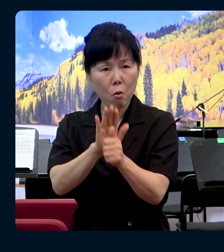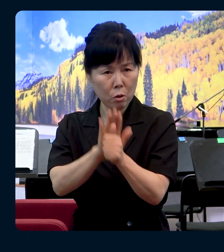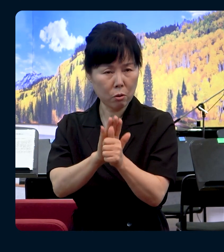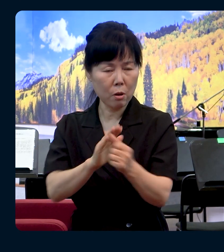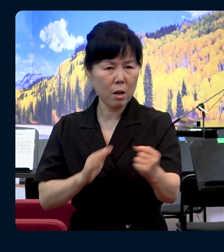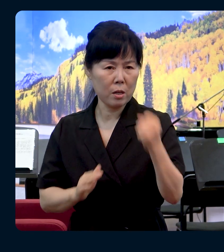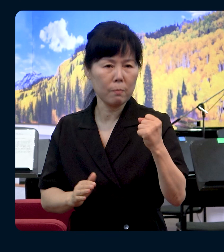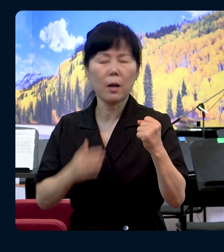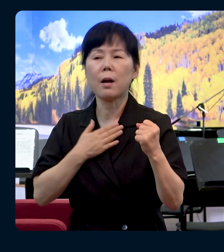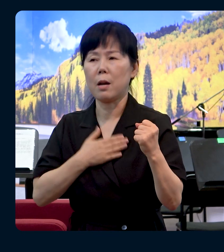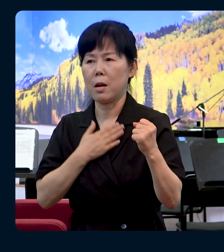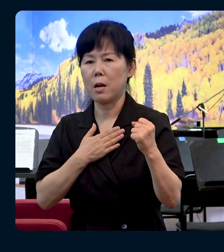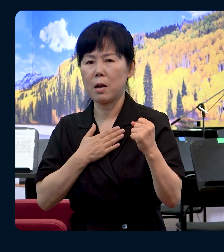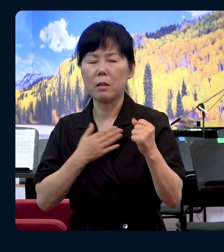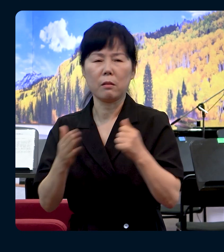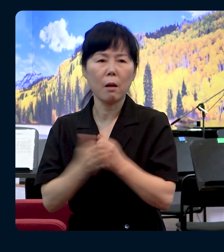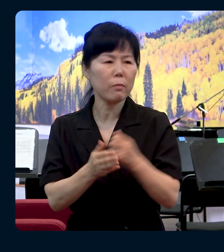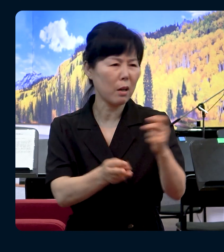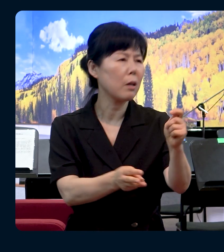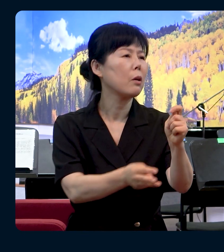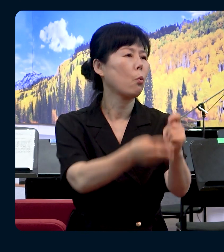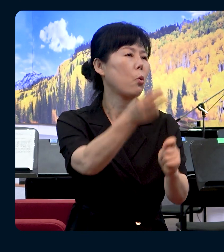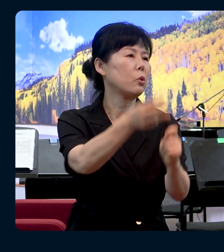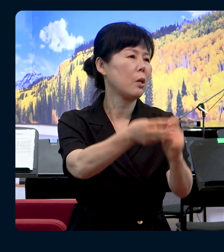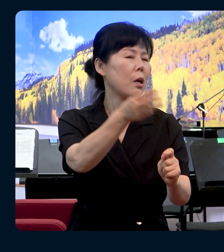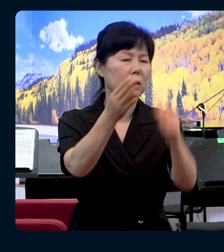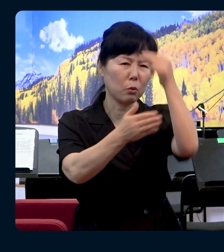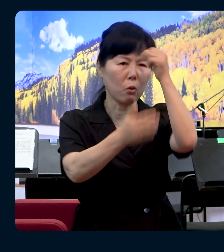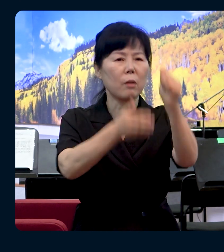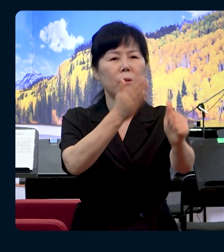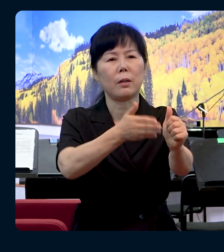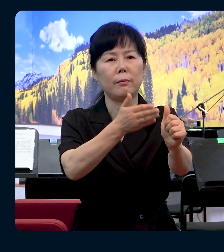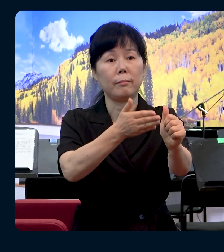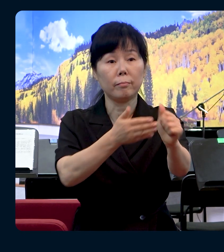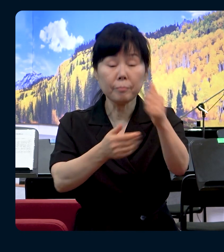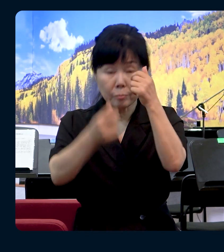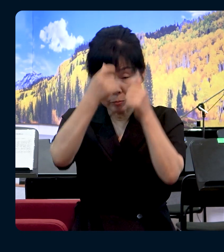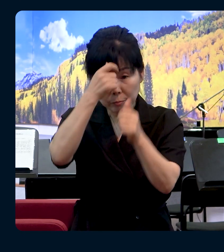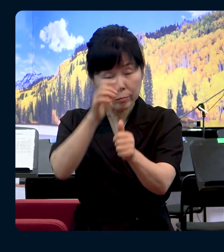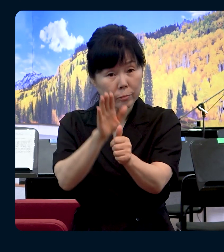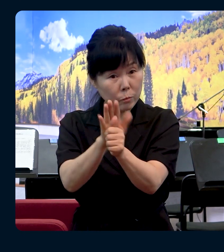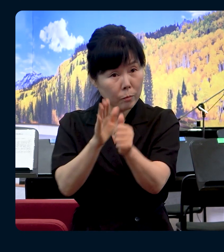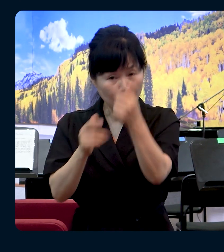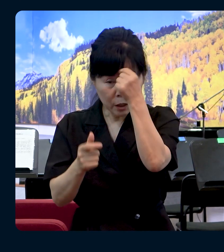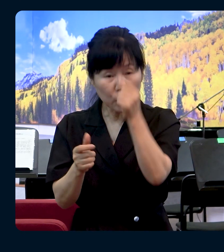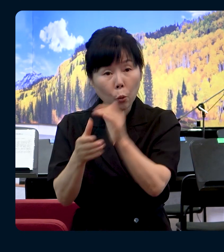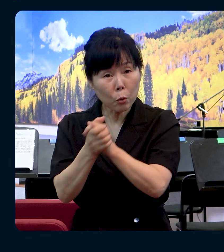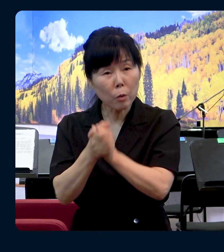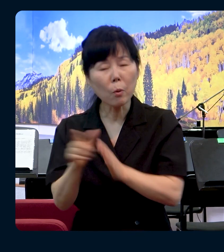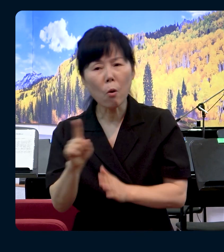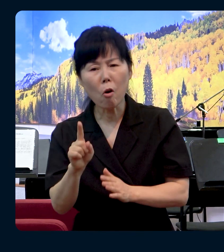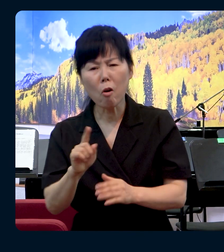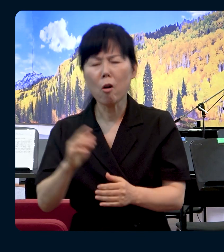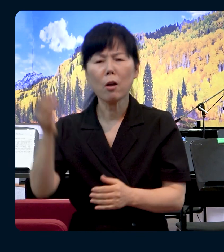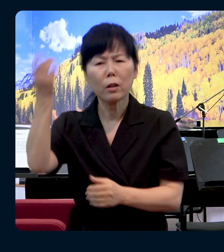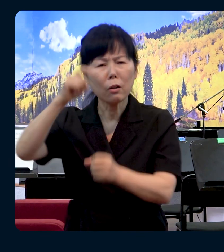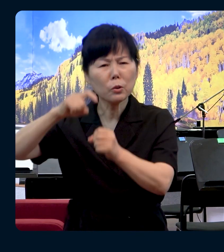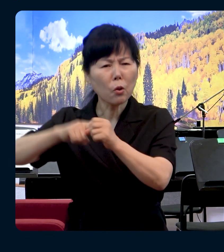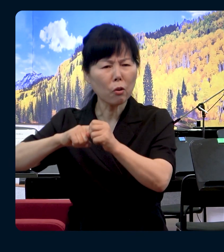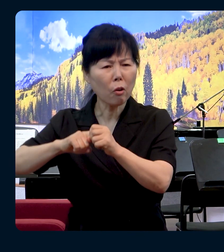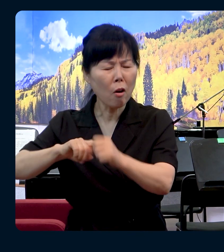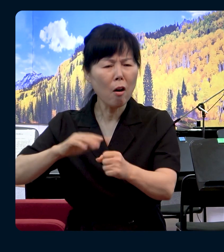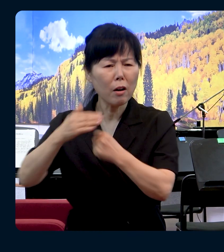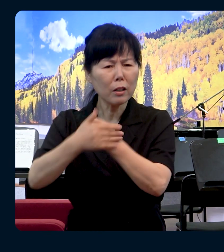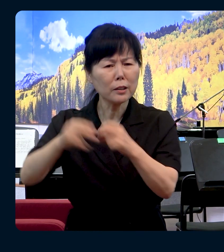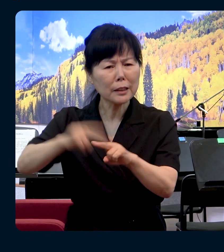때문에 그렇게 부탁하는 거예요. 여러분, 중보기도는 영적으로 어떤 굉장한 은사가 있는 사람, 그런 사람만이